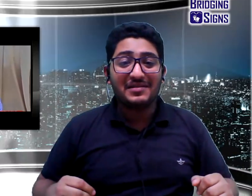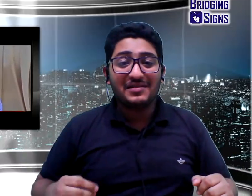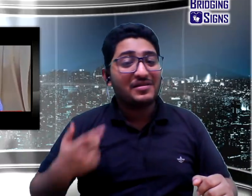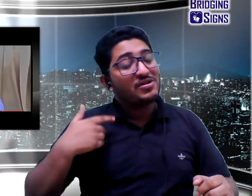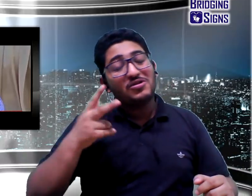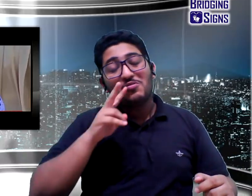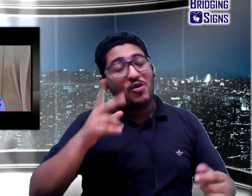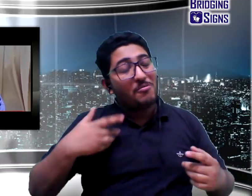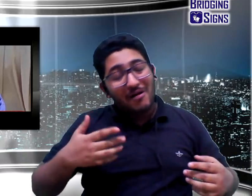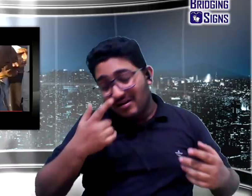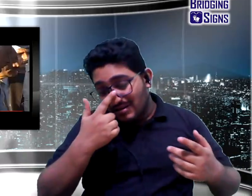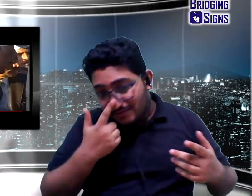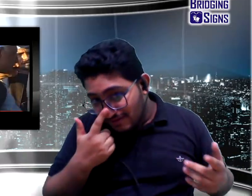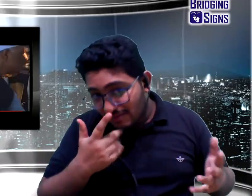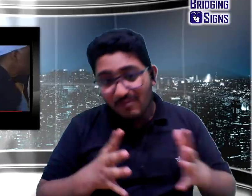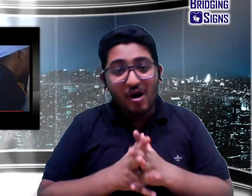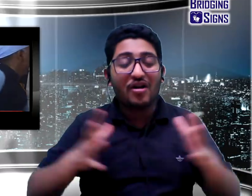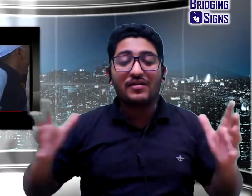अखीर दे विच